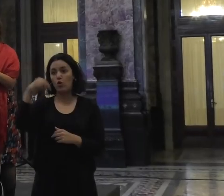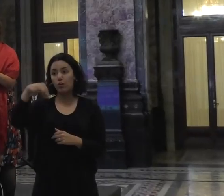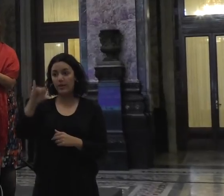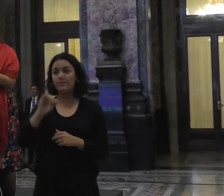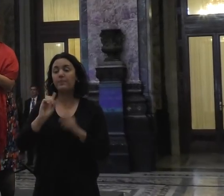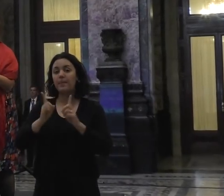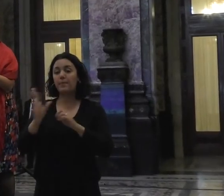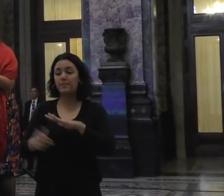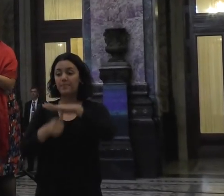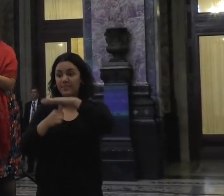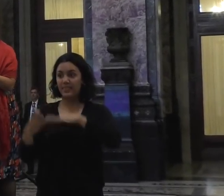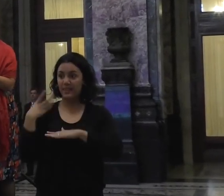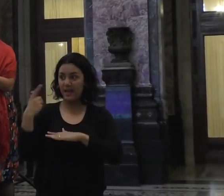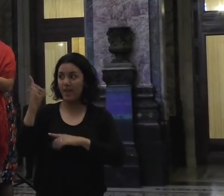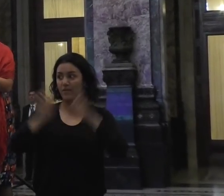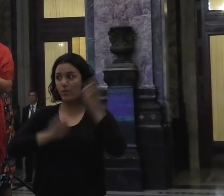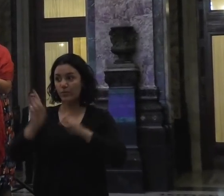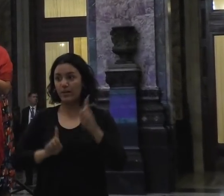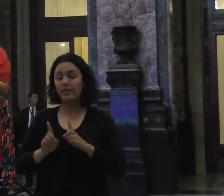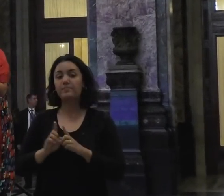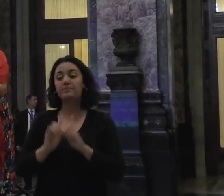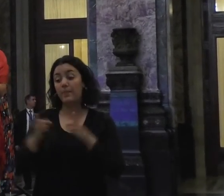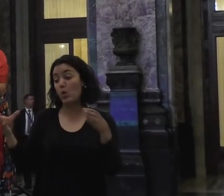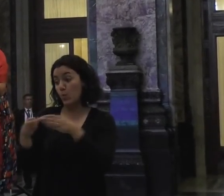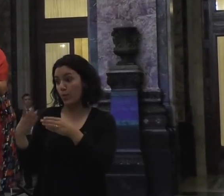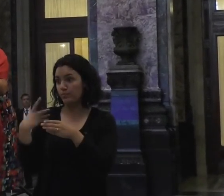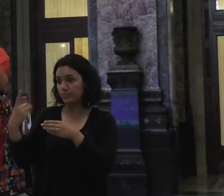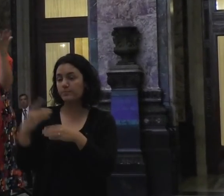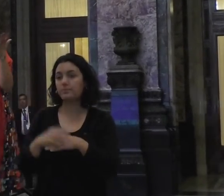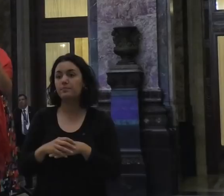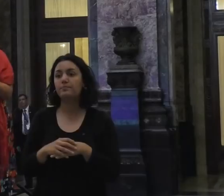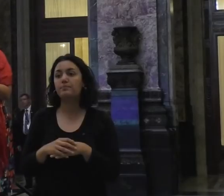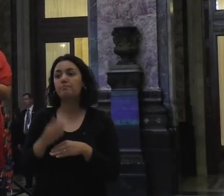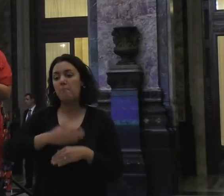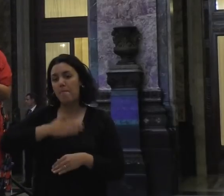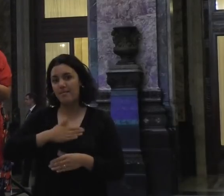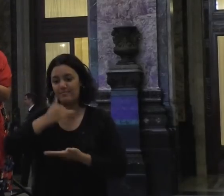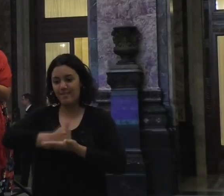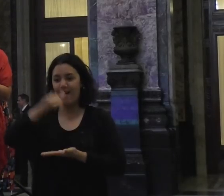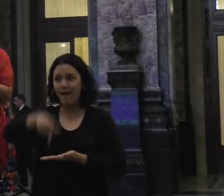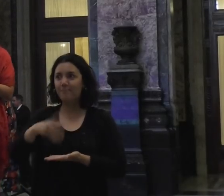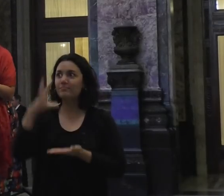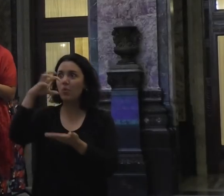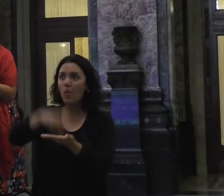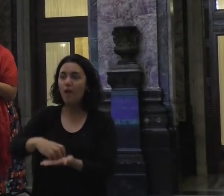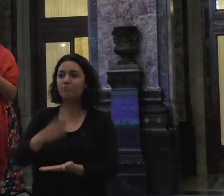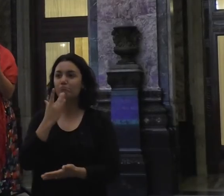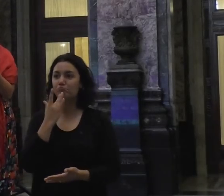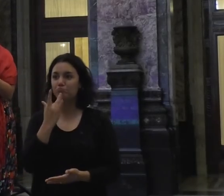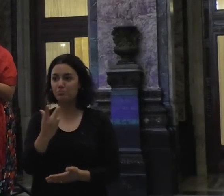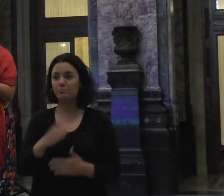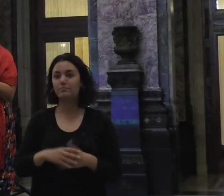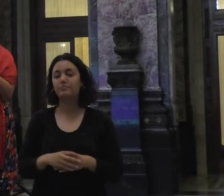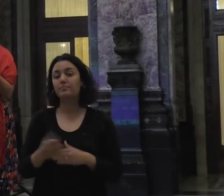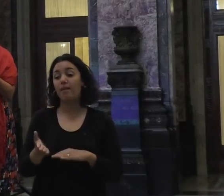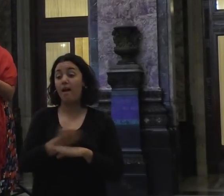al decanato, por su invitación. Es un placer estar aquí, sobre todo en este sitio tan hermoso. Como